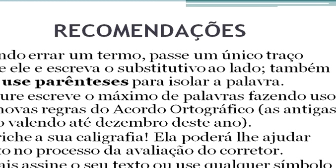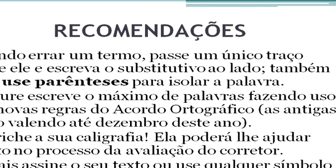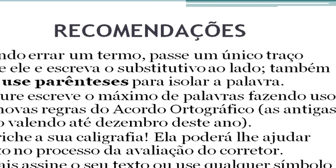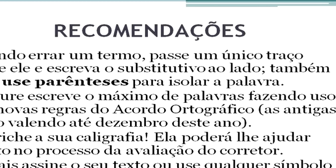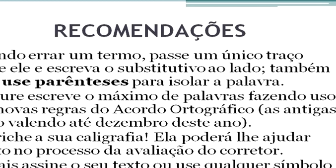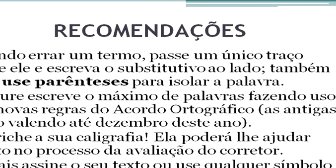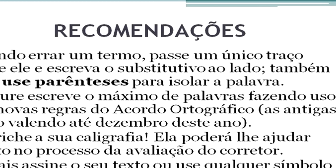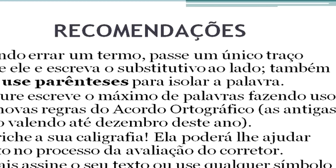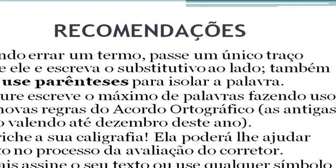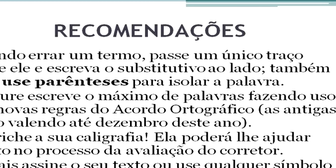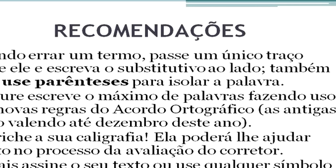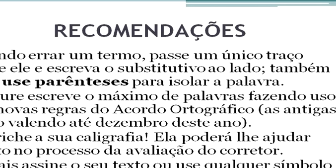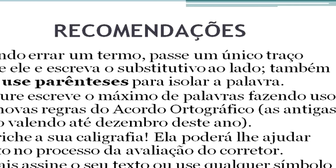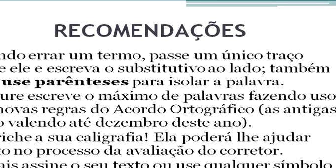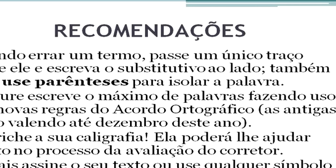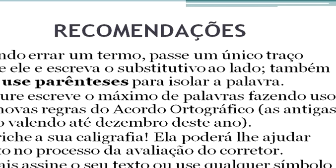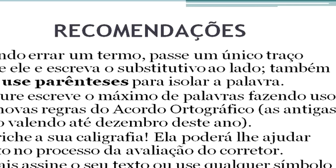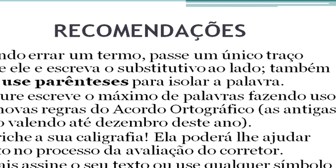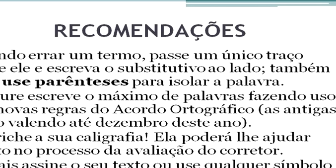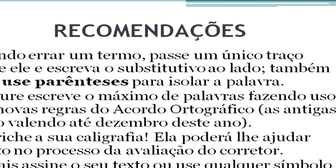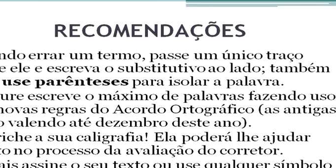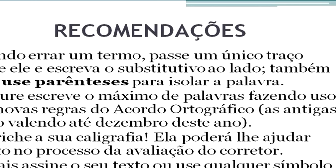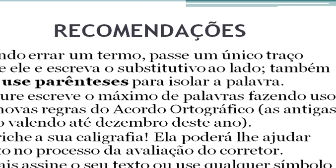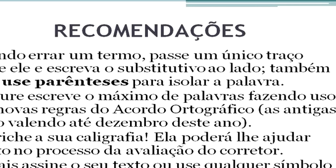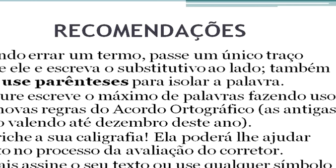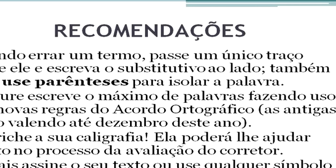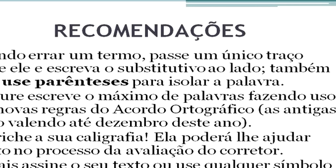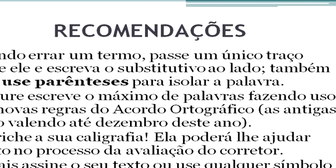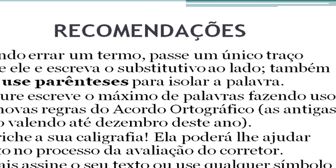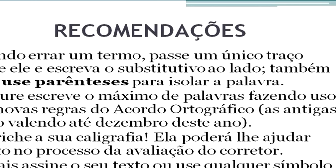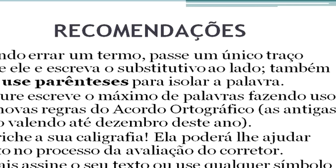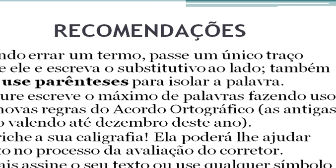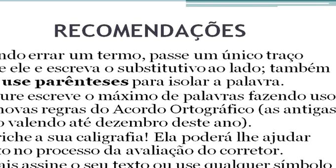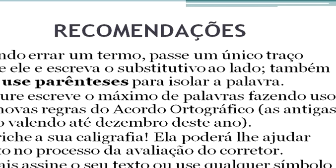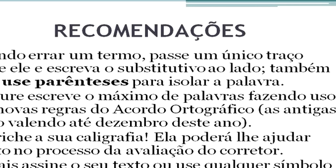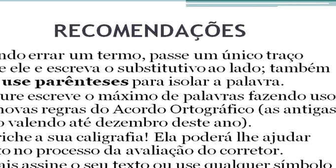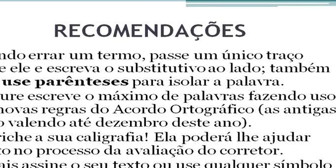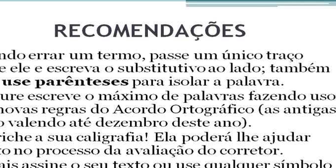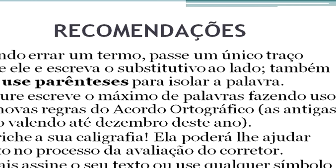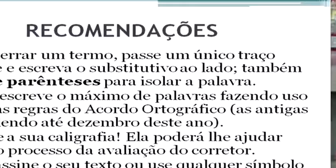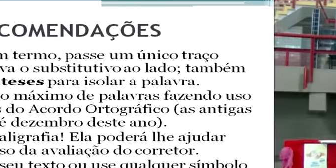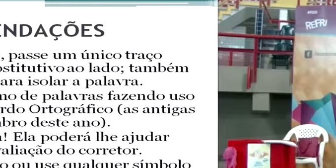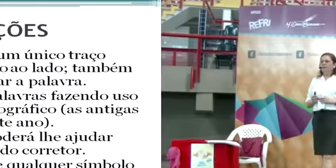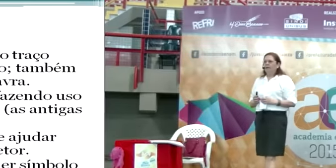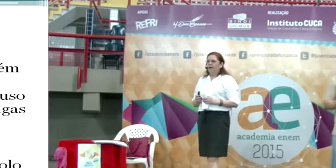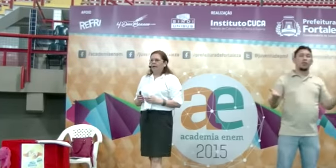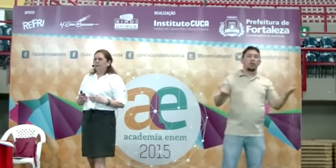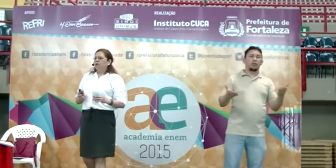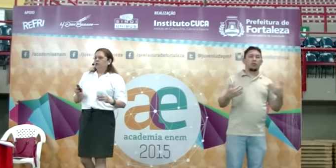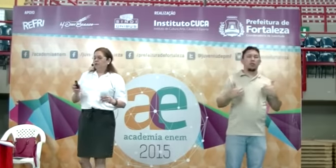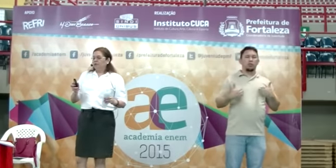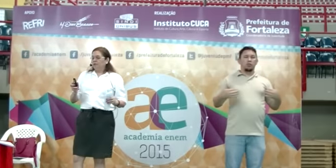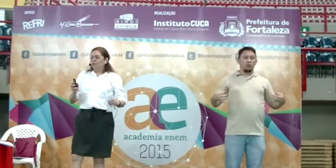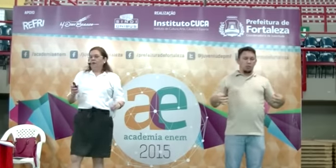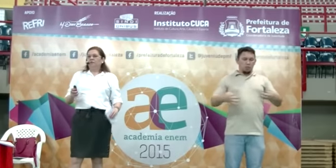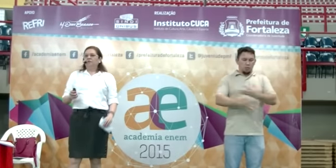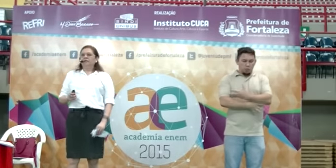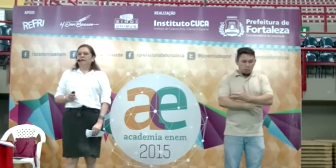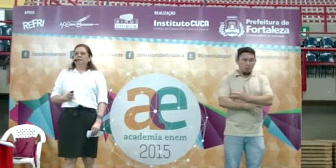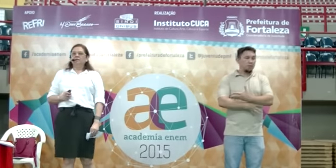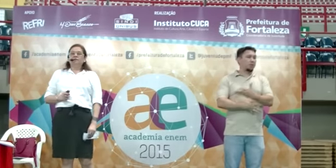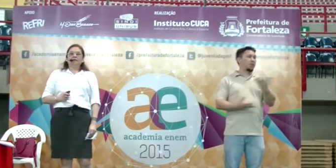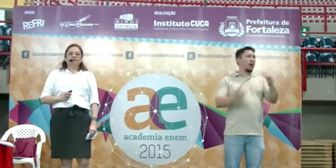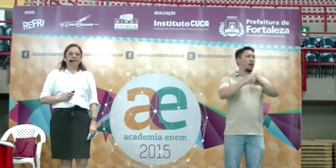onde ficou dobrado, quando eles digitalizarem. Tá certo? Então, eu gostaria de terminar dizendo